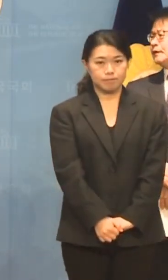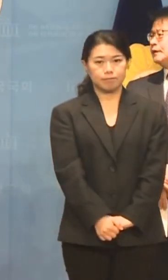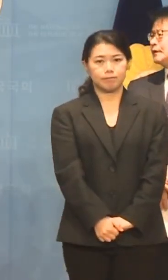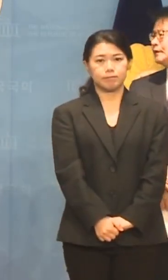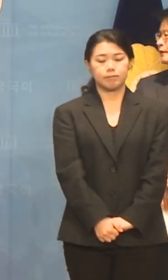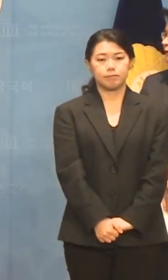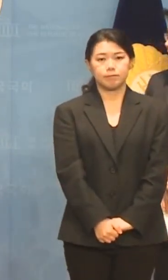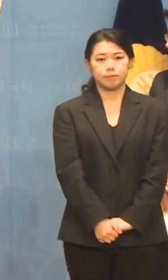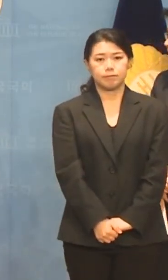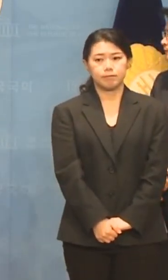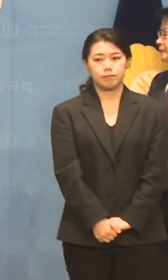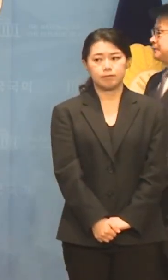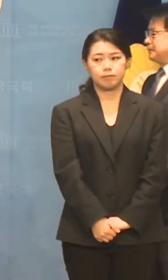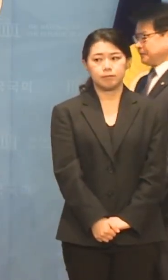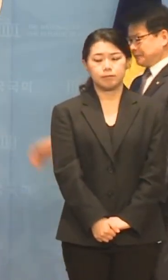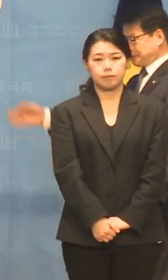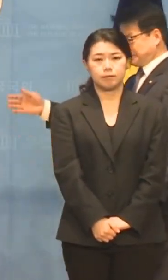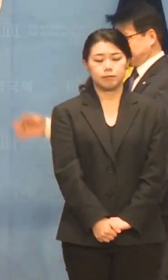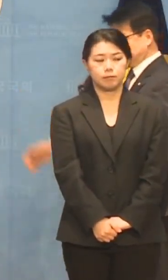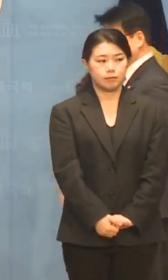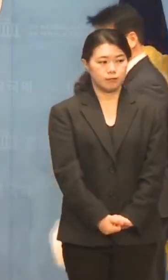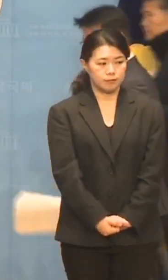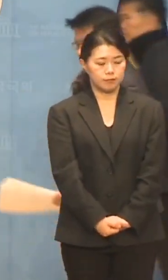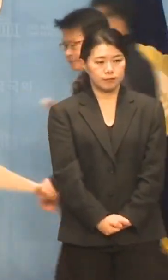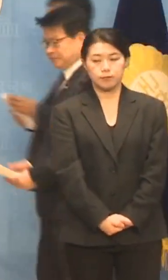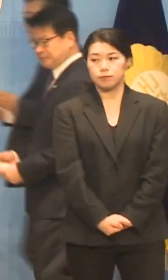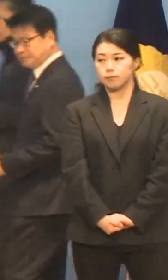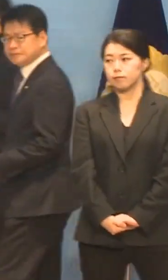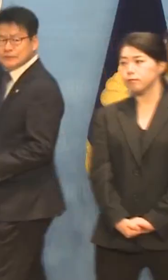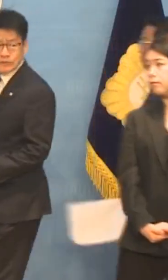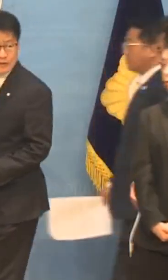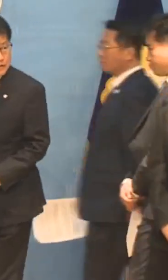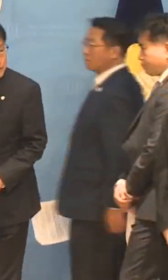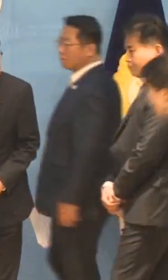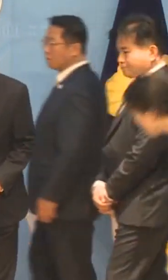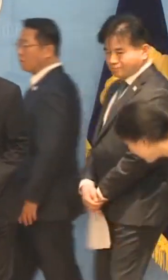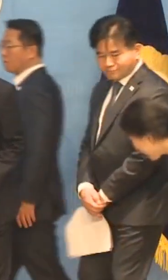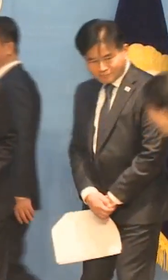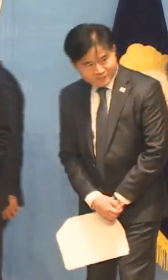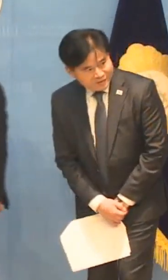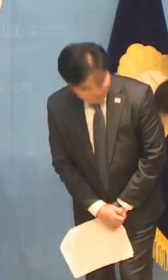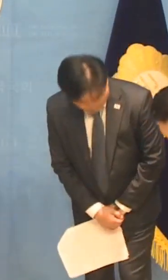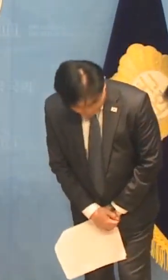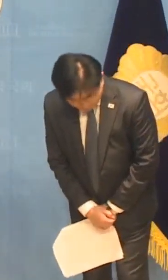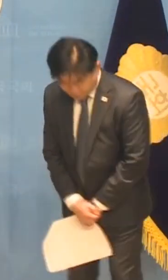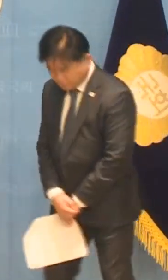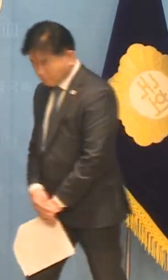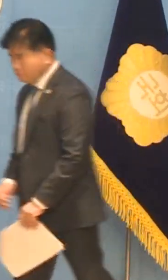고생하셨습니다.